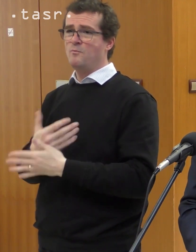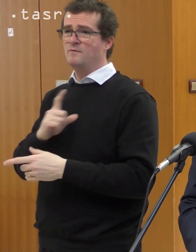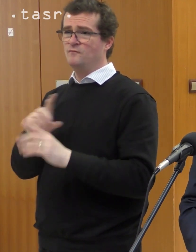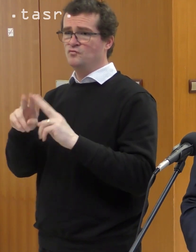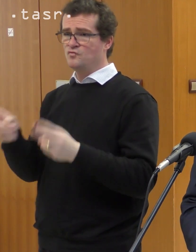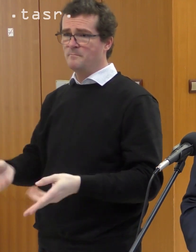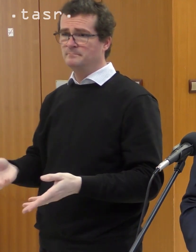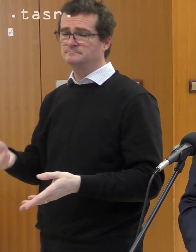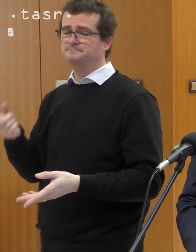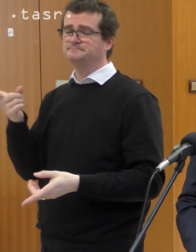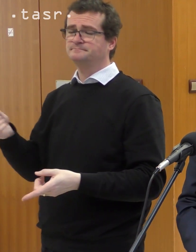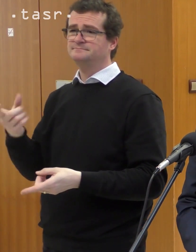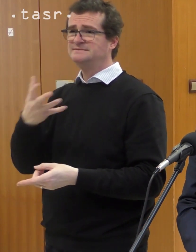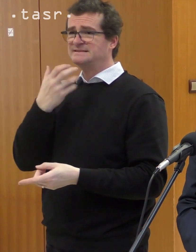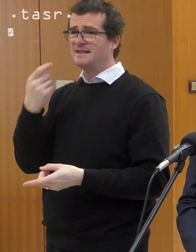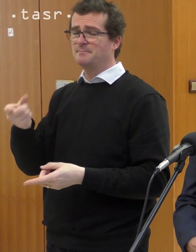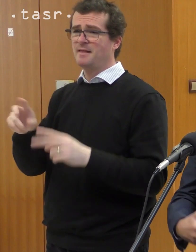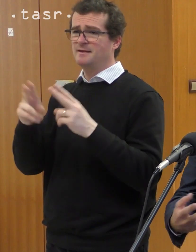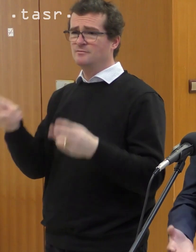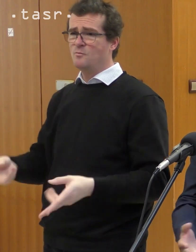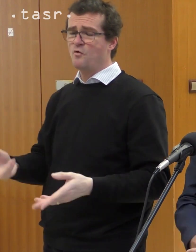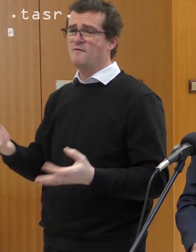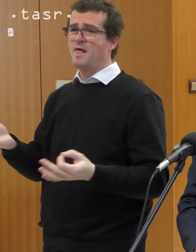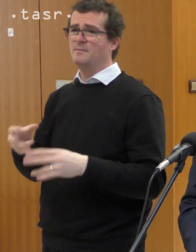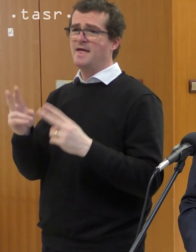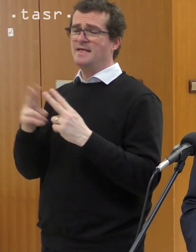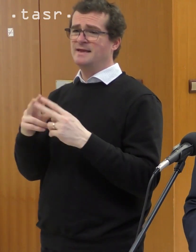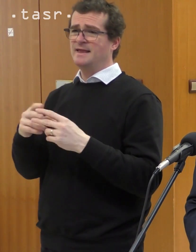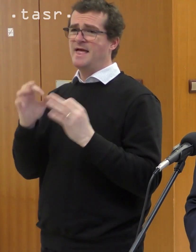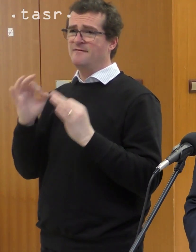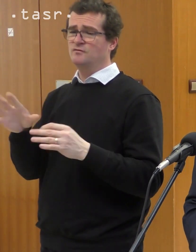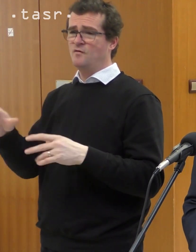dom, na zateplenie príbytkov, na zlepšenie energetickej efektivnosti svojho príbytku.